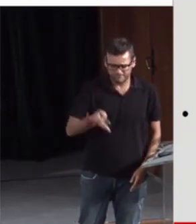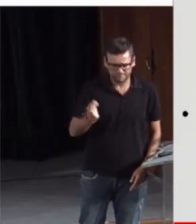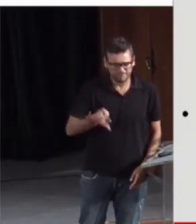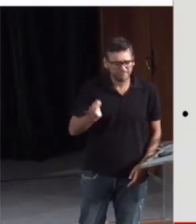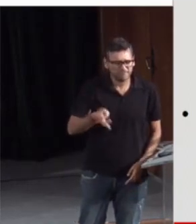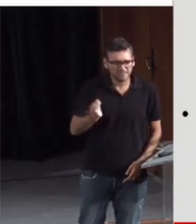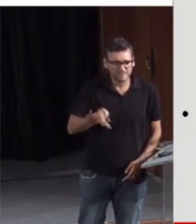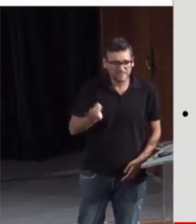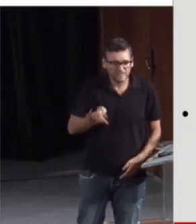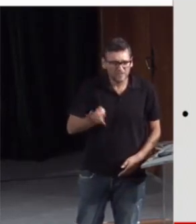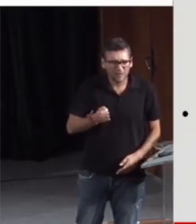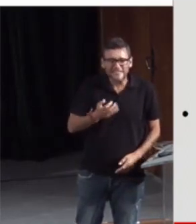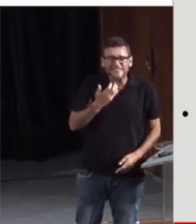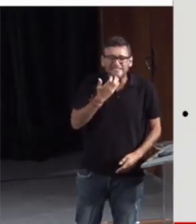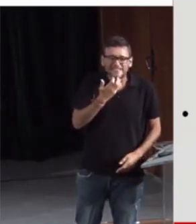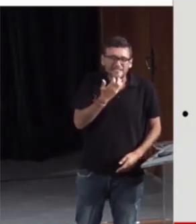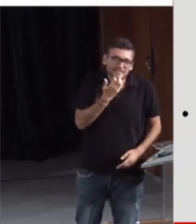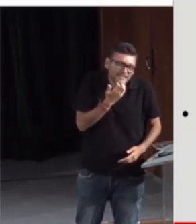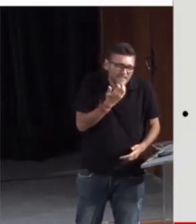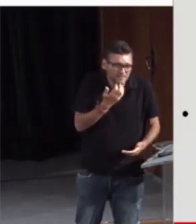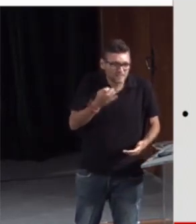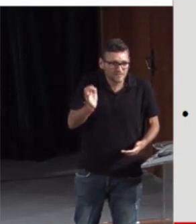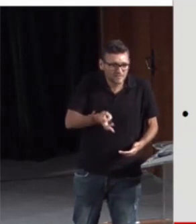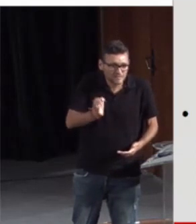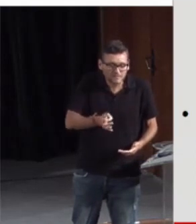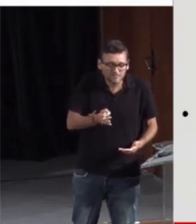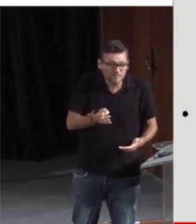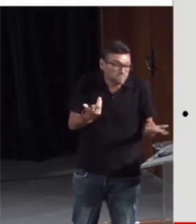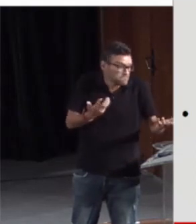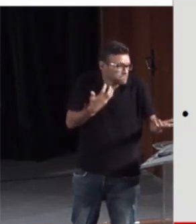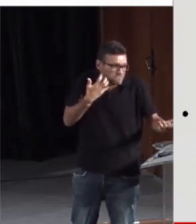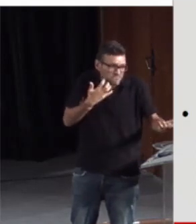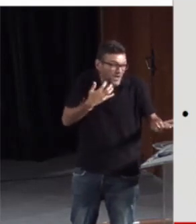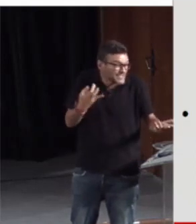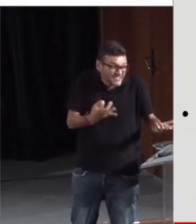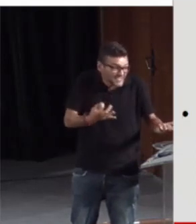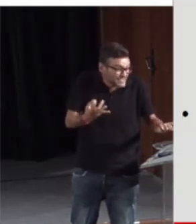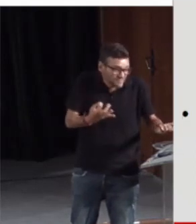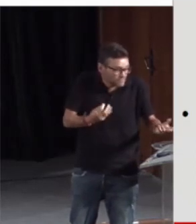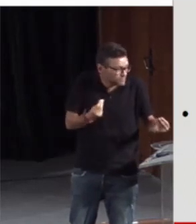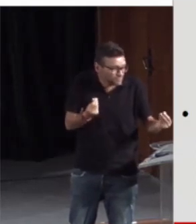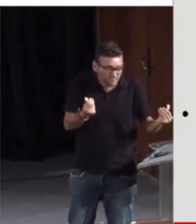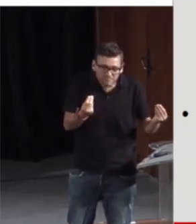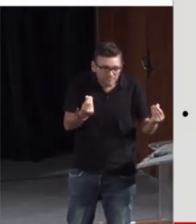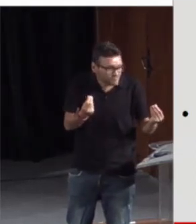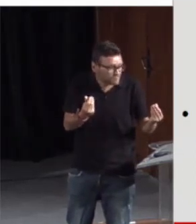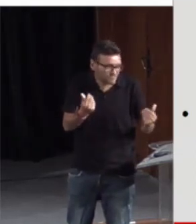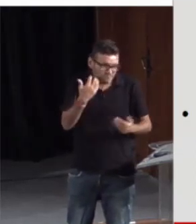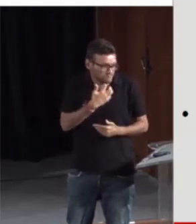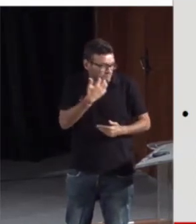vio un signo, que es el único sitio donde lo hemos observado, este signo, que es el